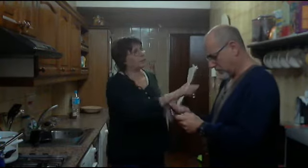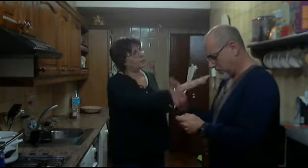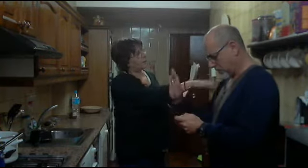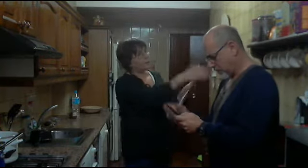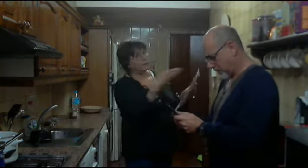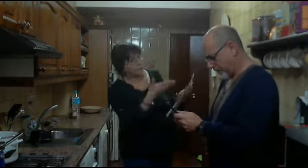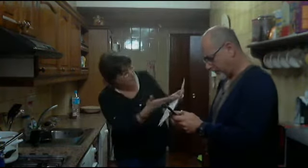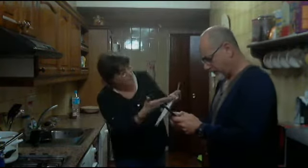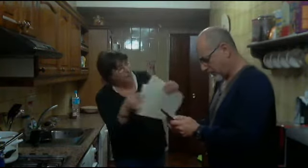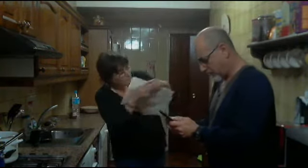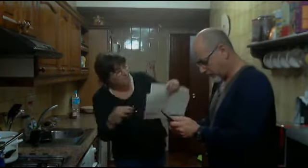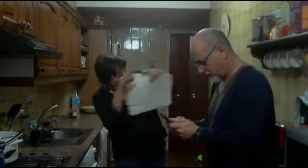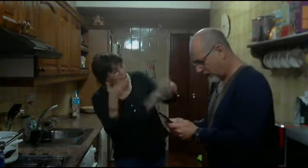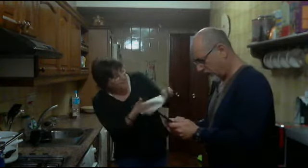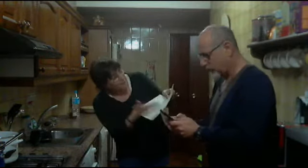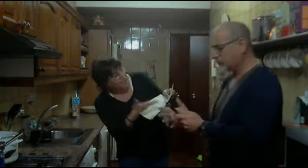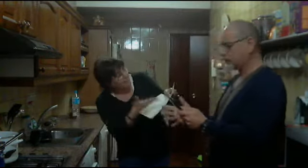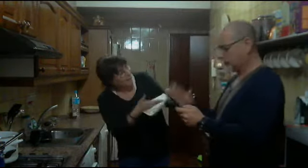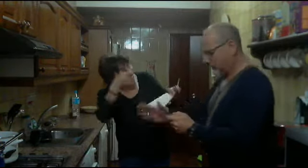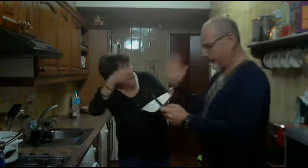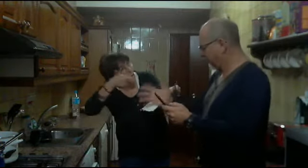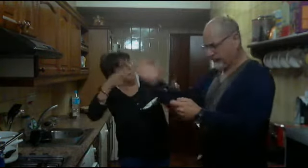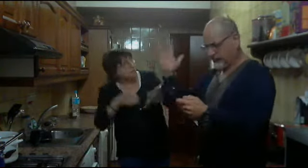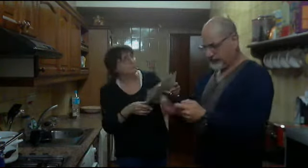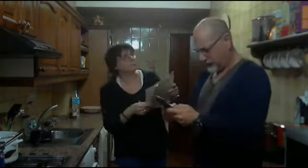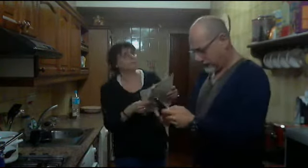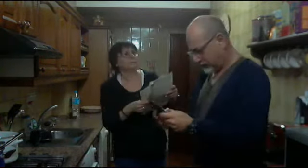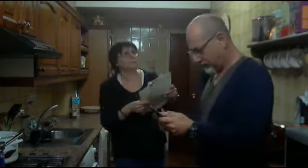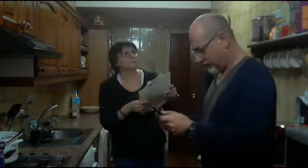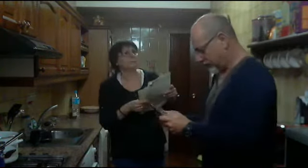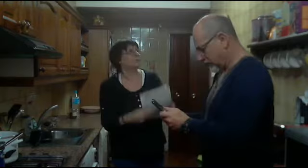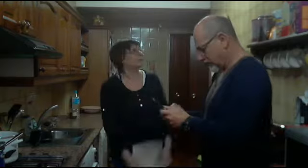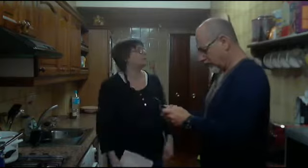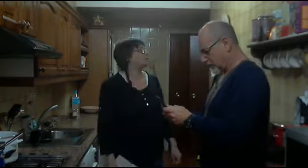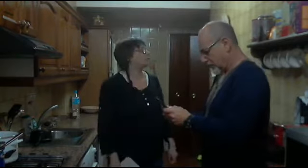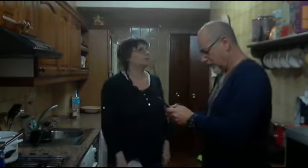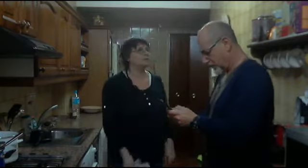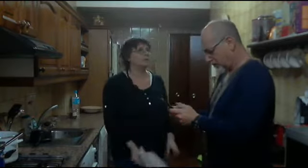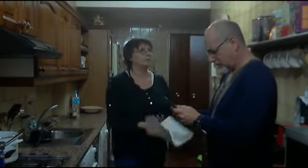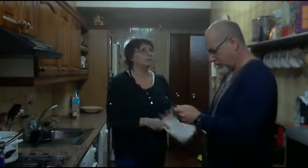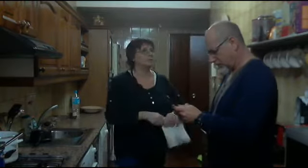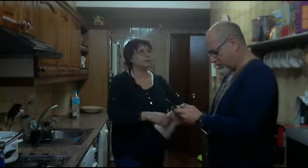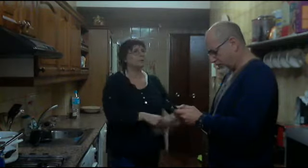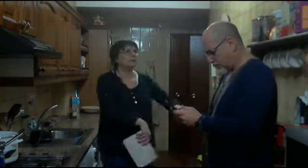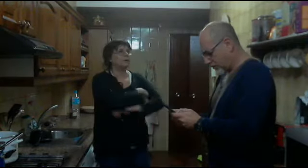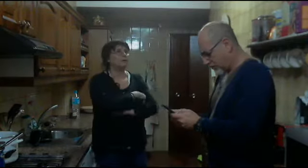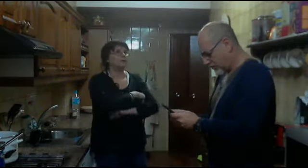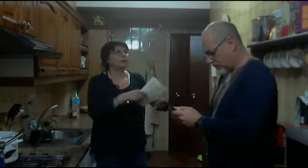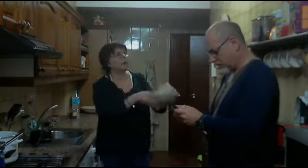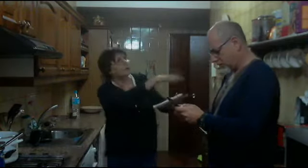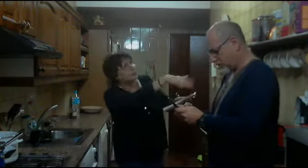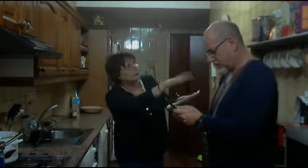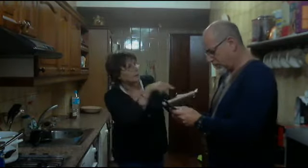Que vos presentem una alegre problema d'agenda per no assistir a la presa de possessió del magistrat conservador Jesús Maria Barrientos com a president del Tribunal Superior de Justícia de